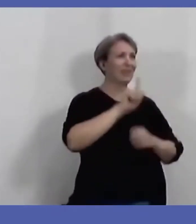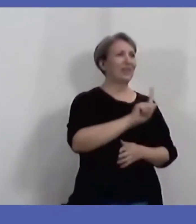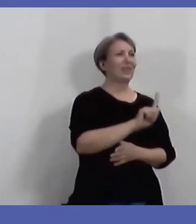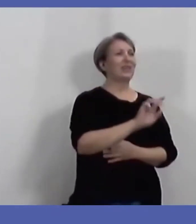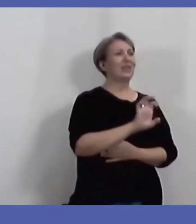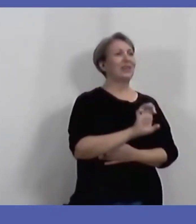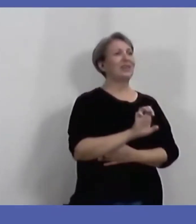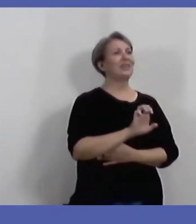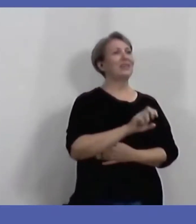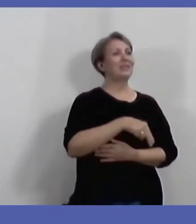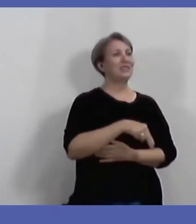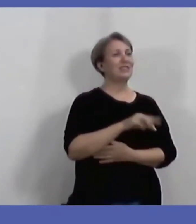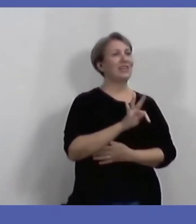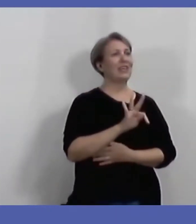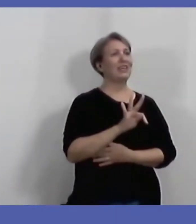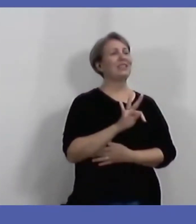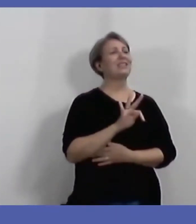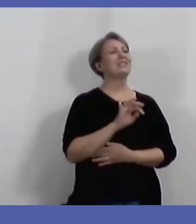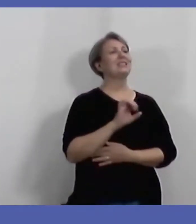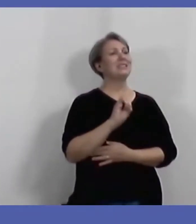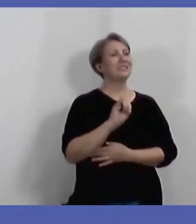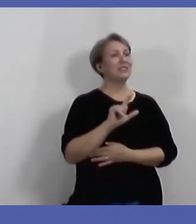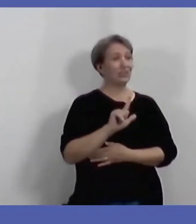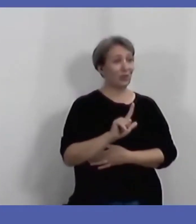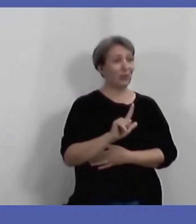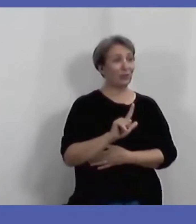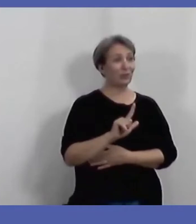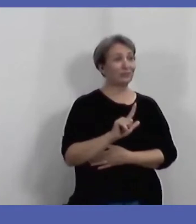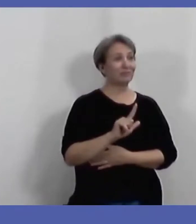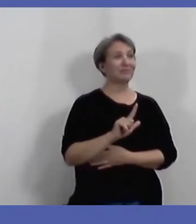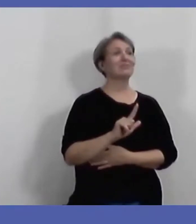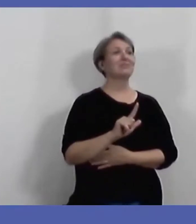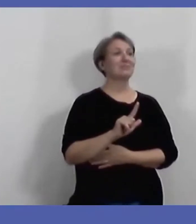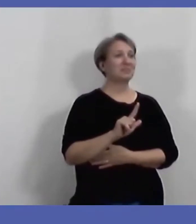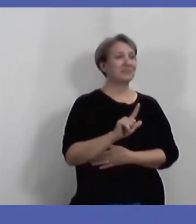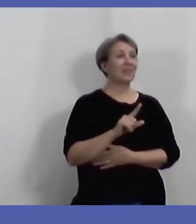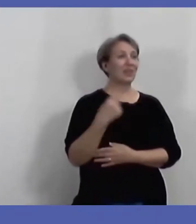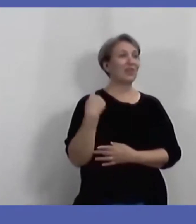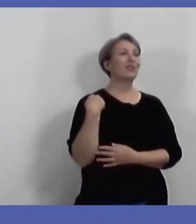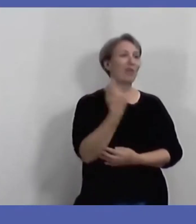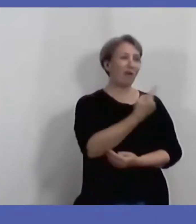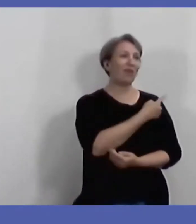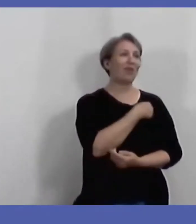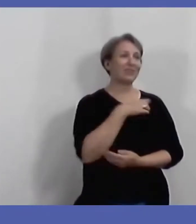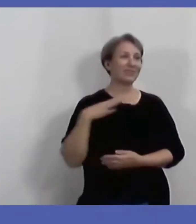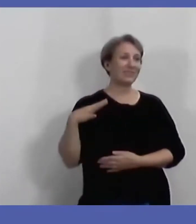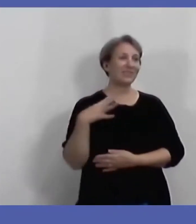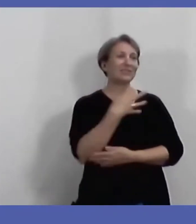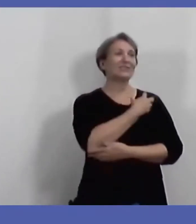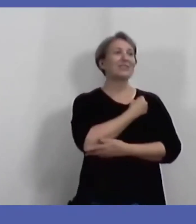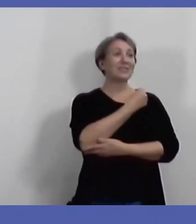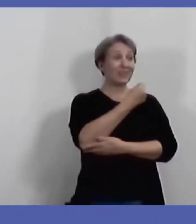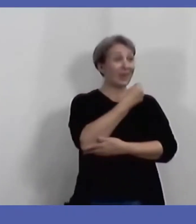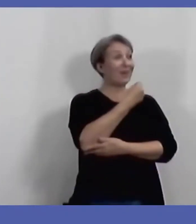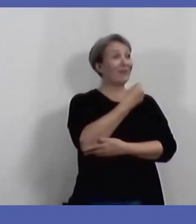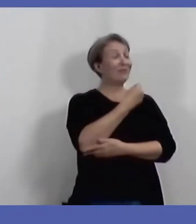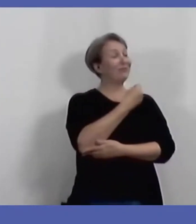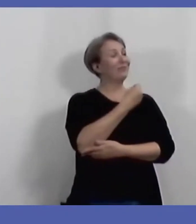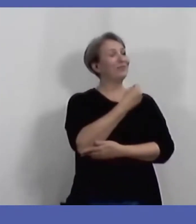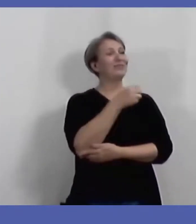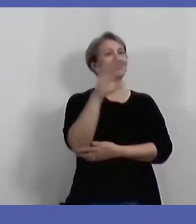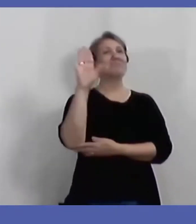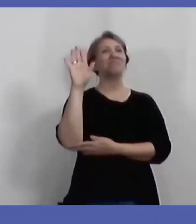abertura, todos nós entramos. Senhor Jesus, estamos aqui.